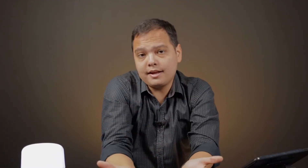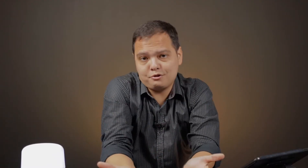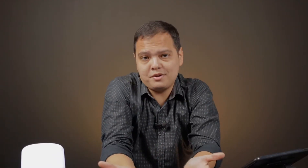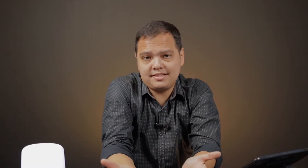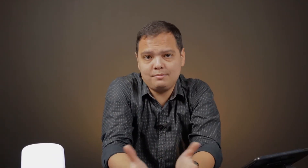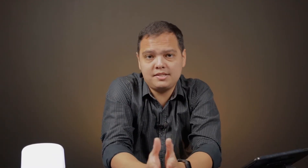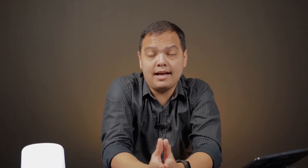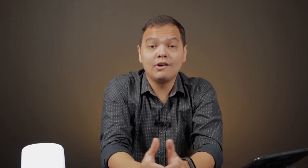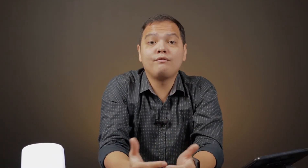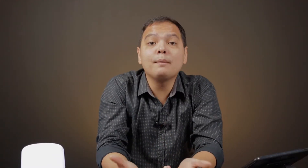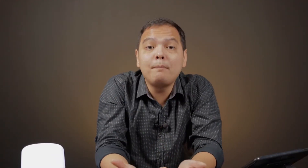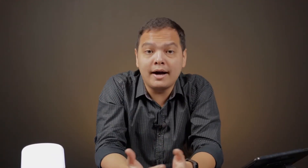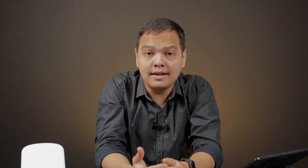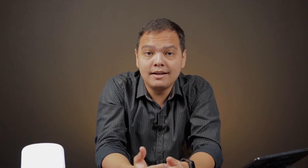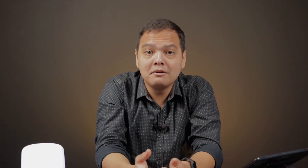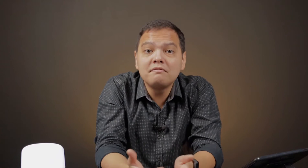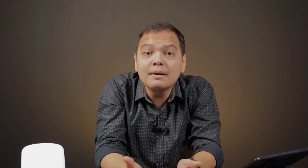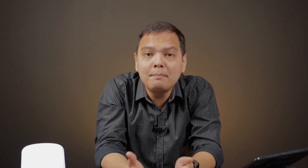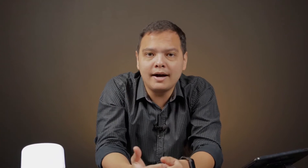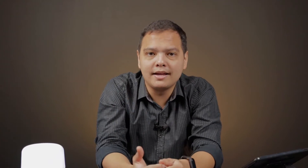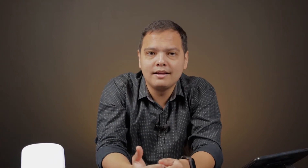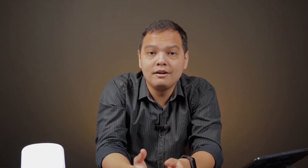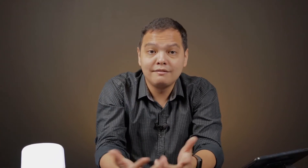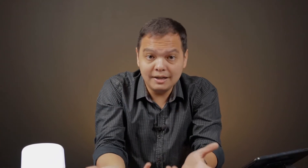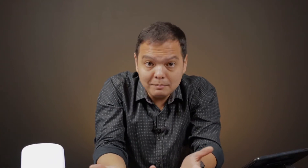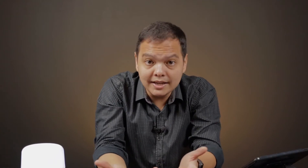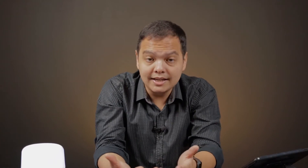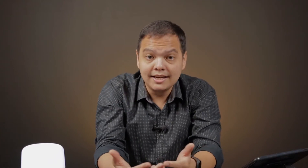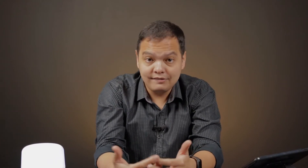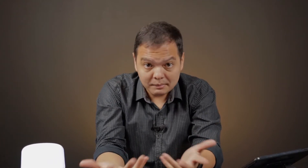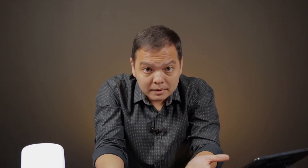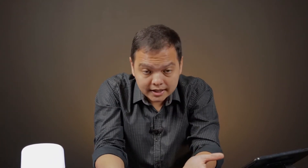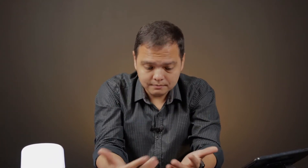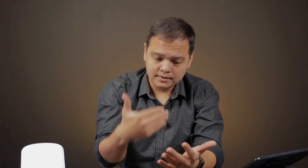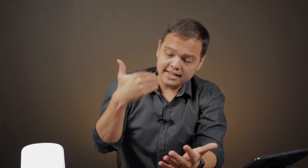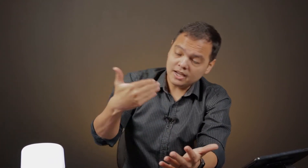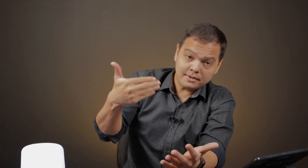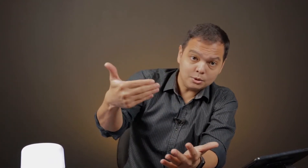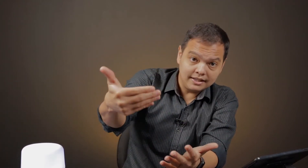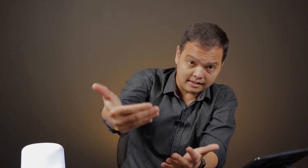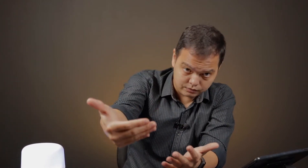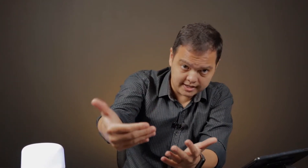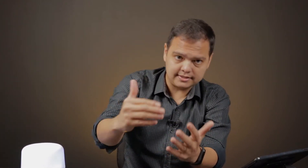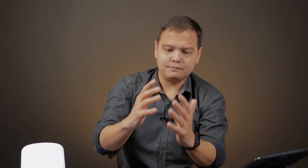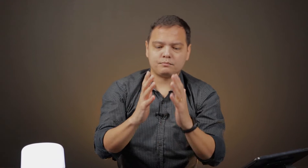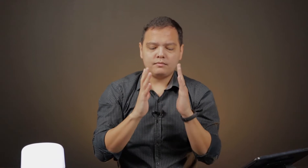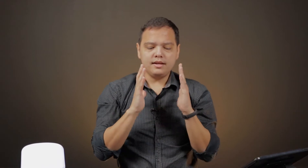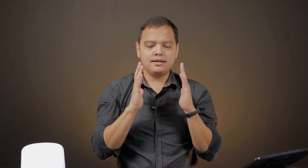nós conhecemos, que é fala papai, fala papai, fala mamãe. Isso é repetido tantas vezes que